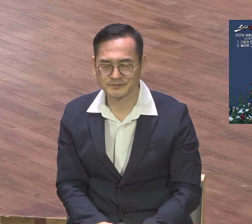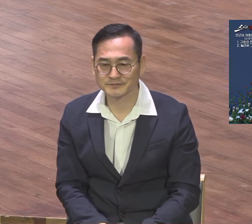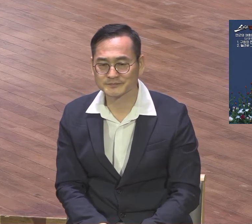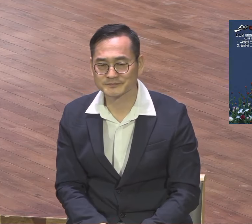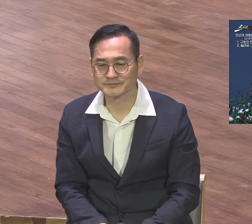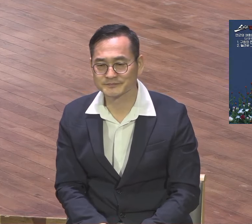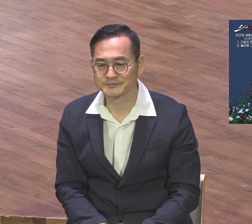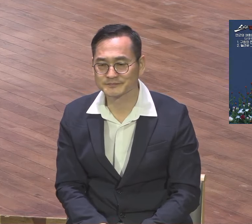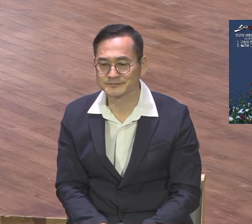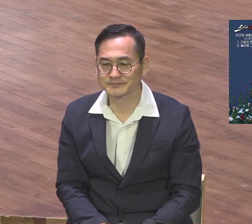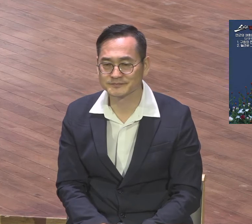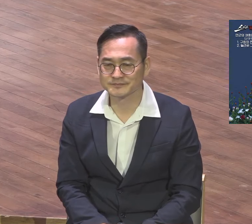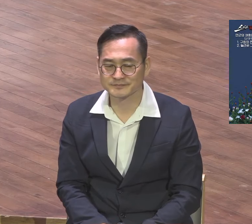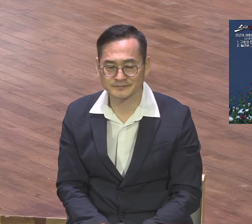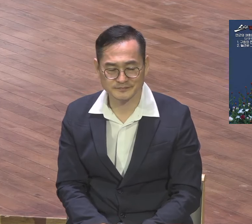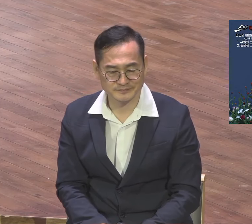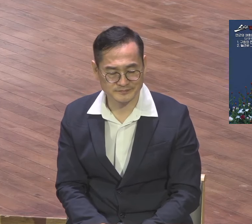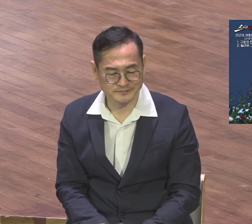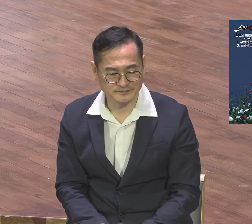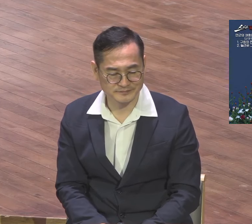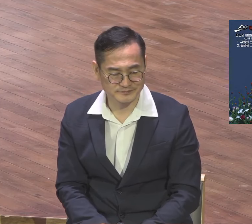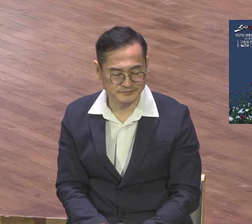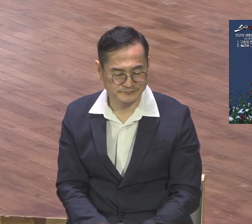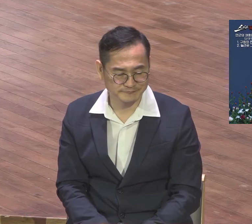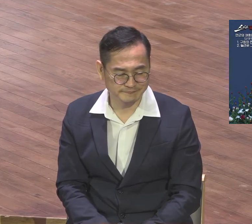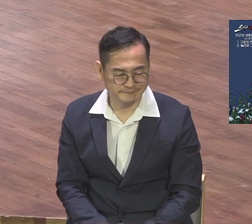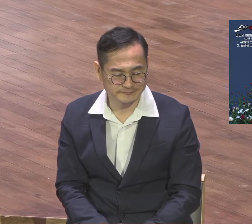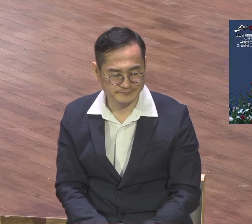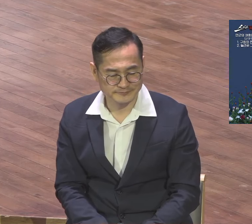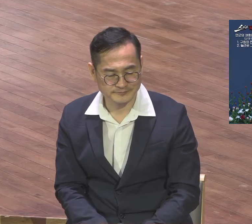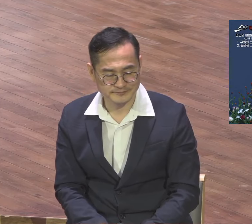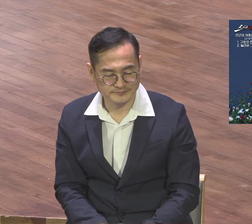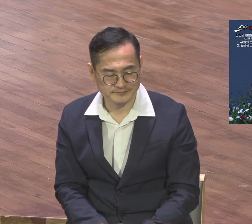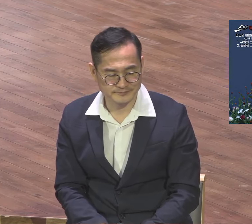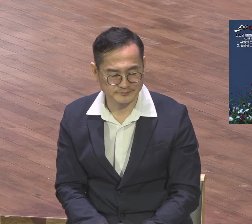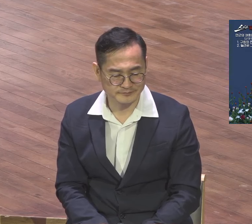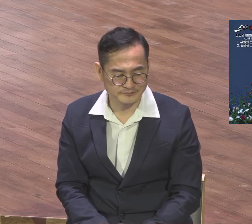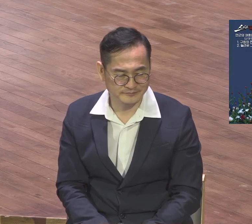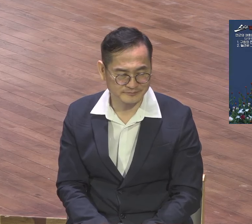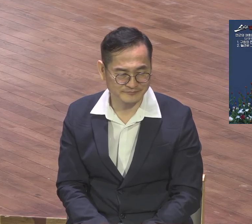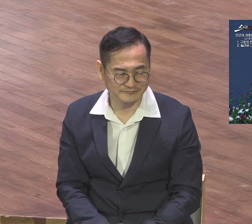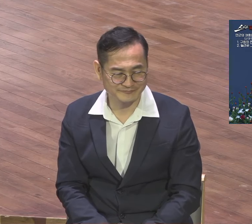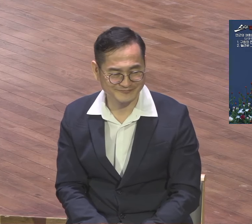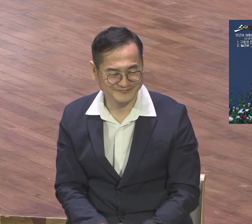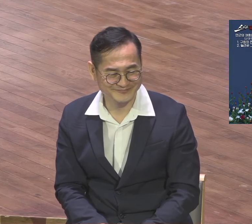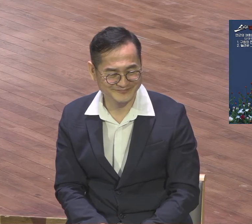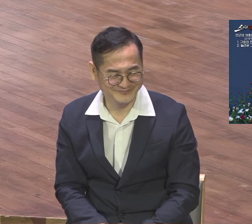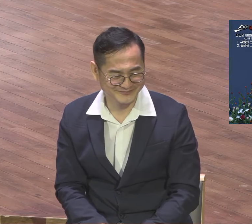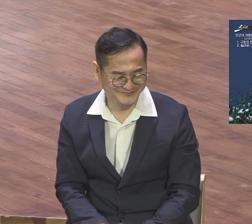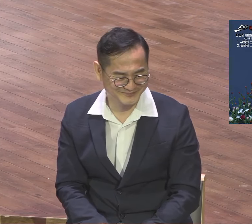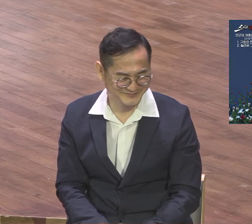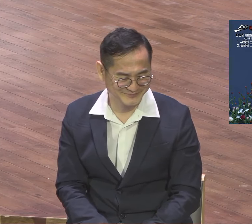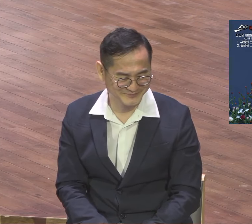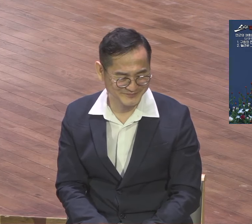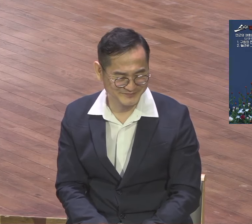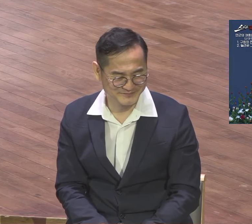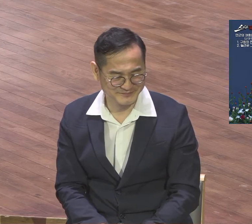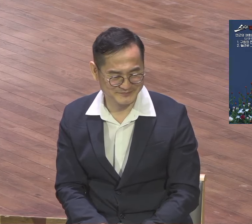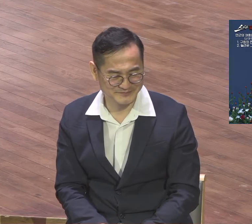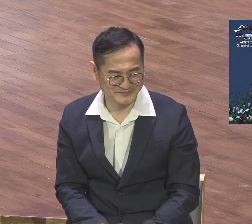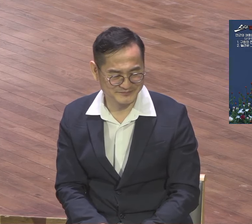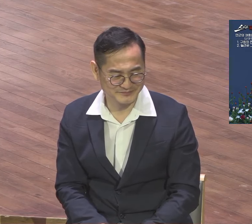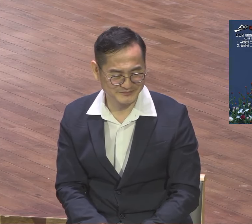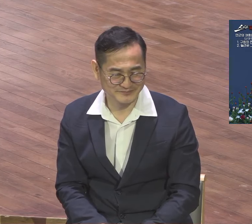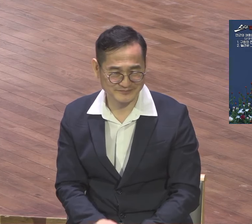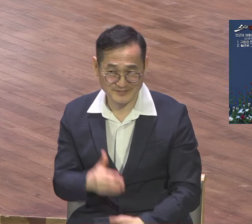power. Everlasting power. 자, 예수님은 하나님과 근본 동일하신 분이기 때문에